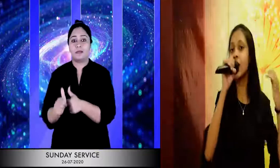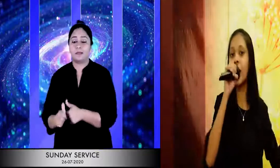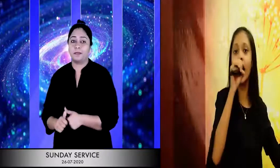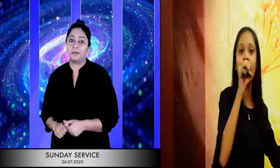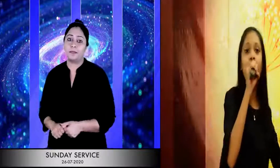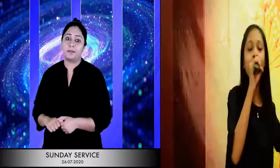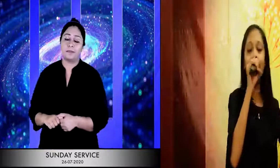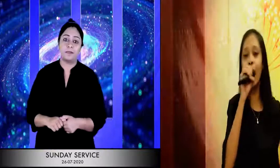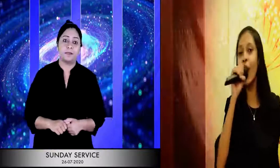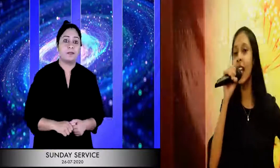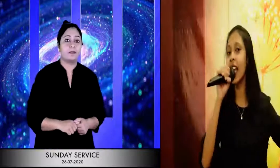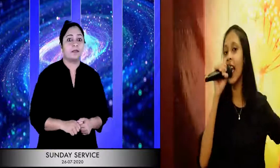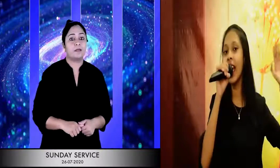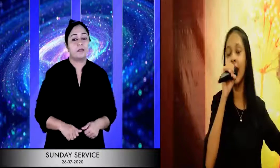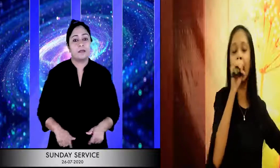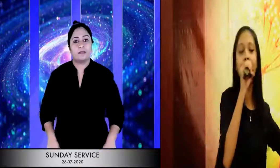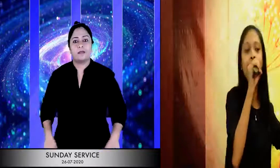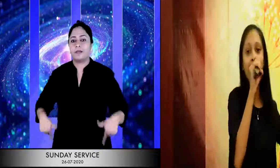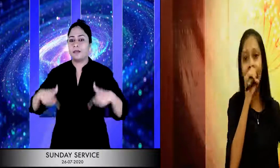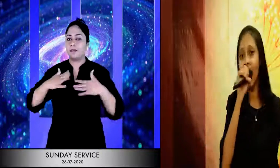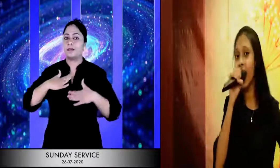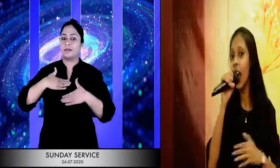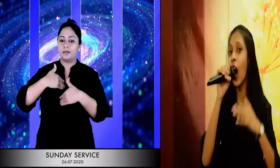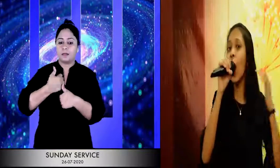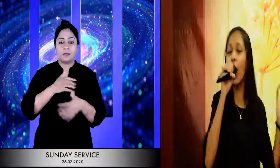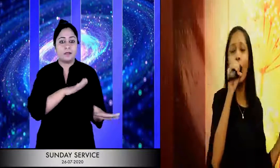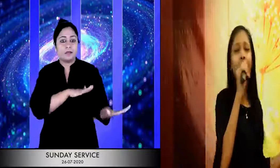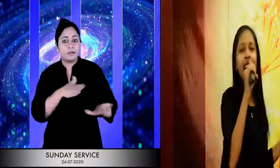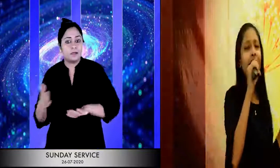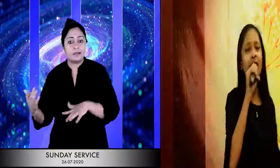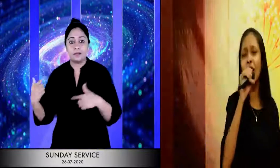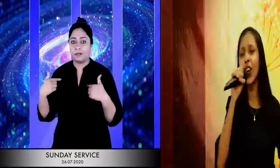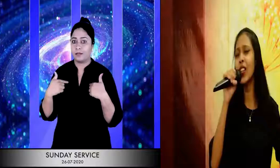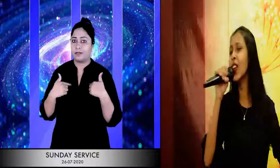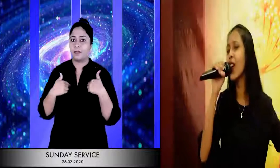যে মরি আমি ওরে জন্য,